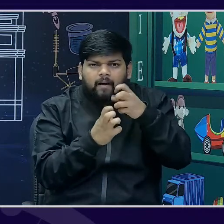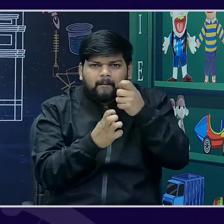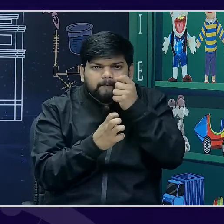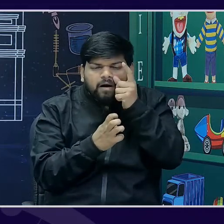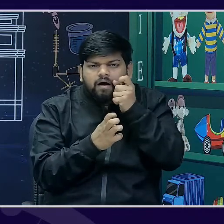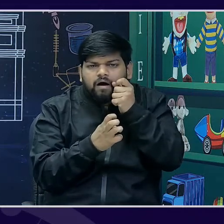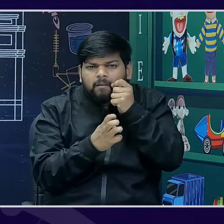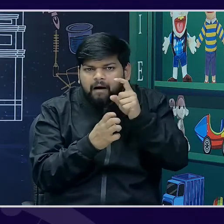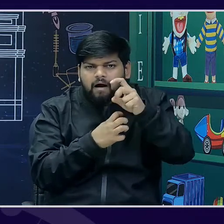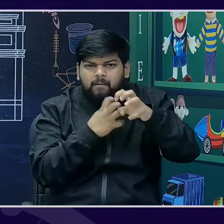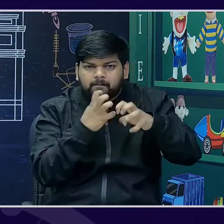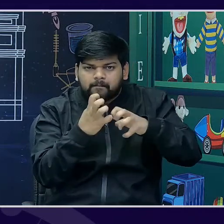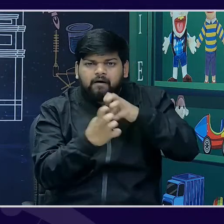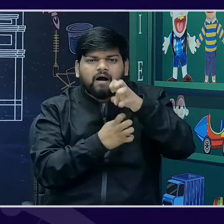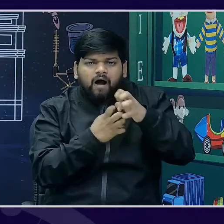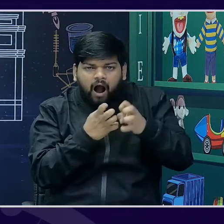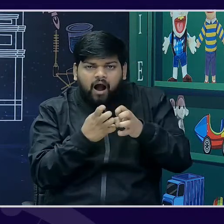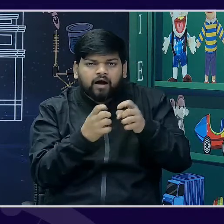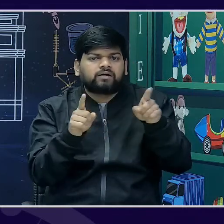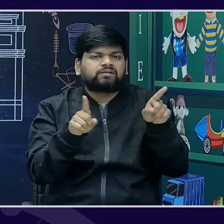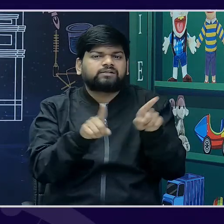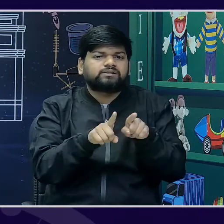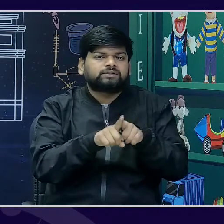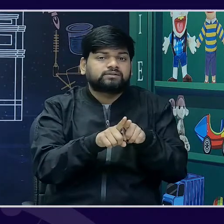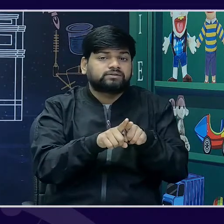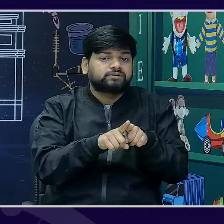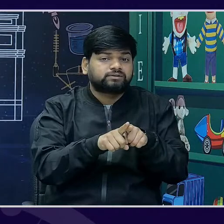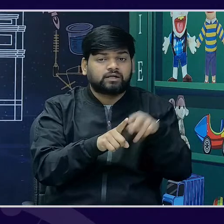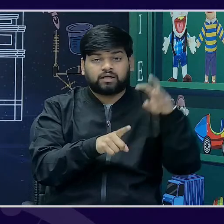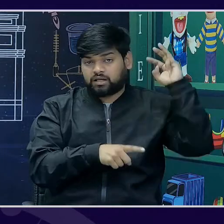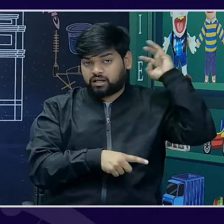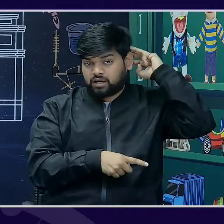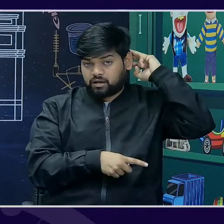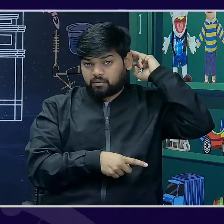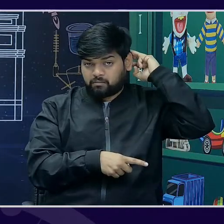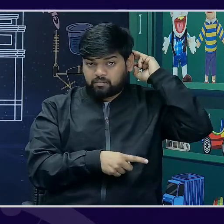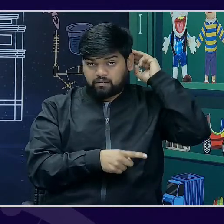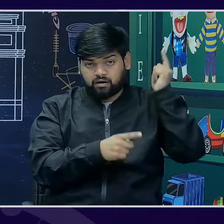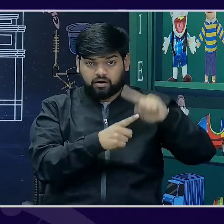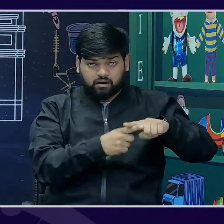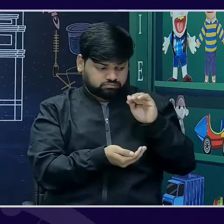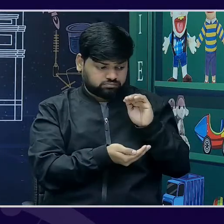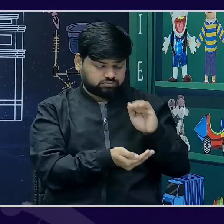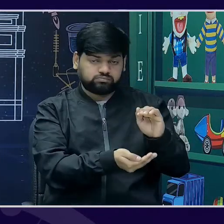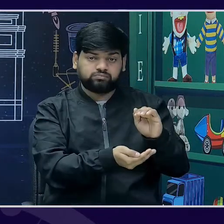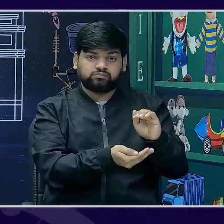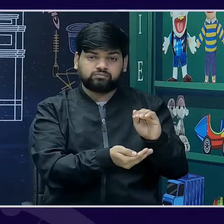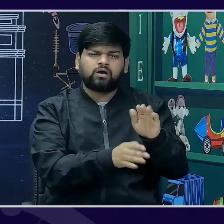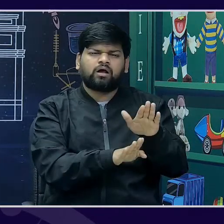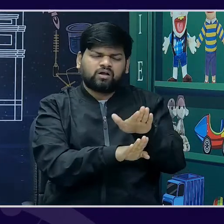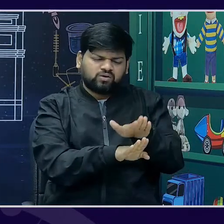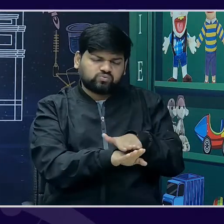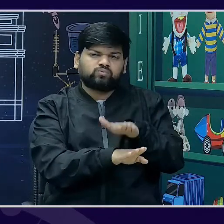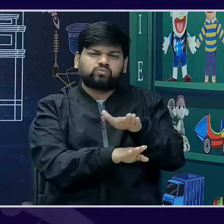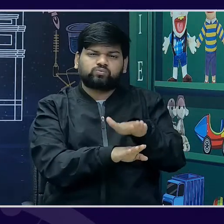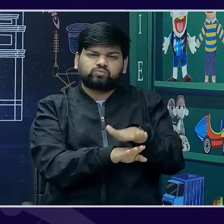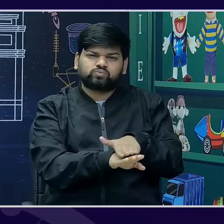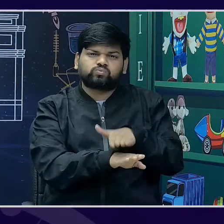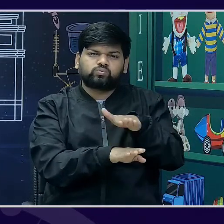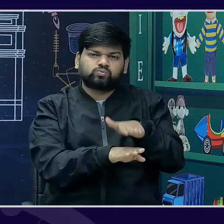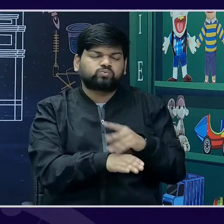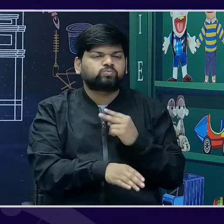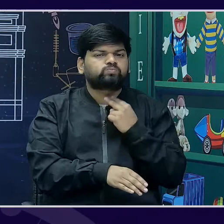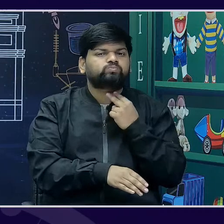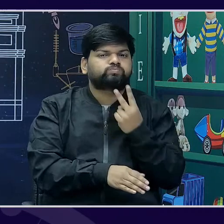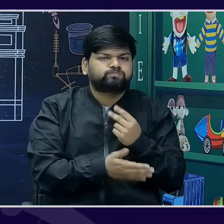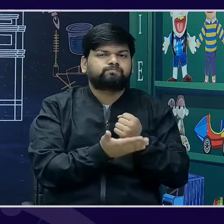words, phrases, misarticulations are there, pronunciation की गड़बड़ी होती है, धीरे धीरे you see by the time the baby is